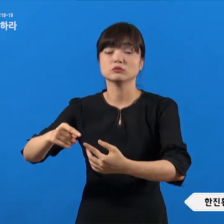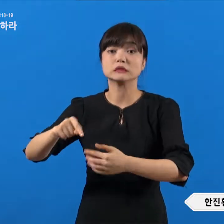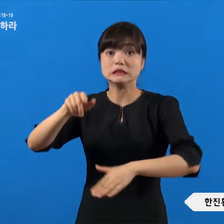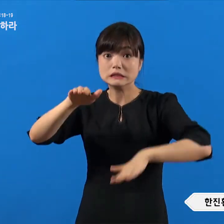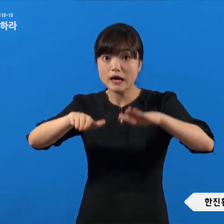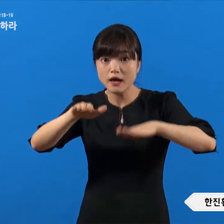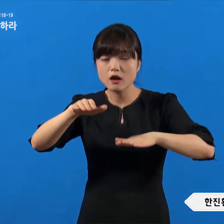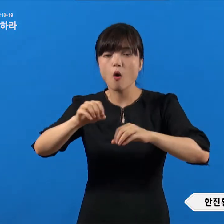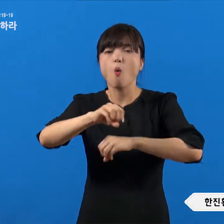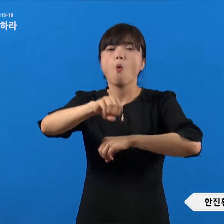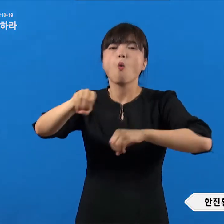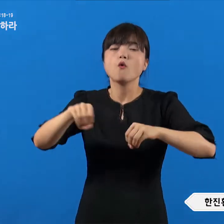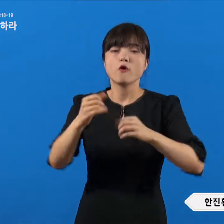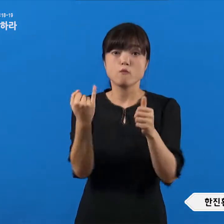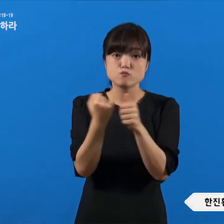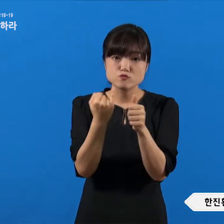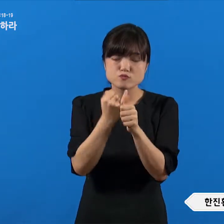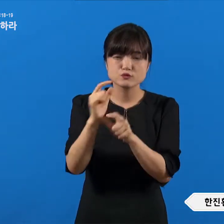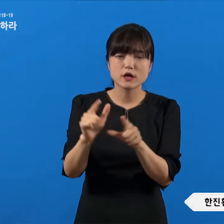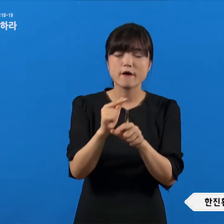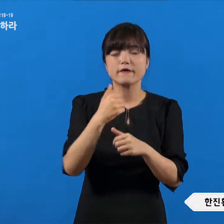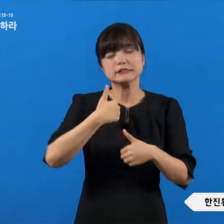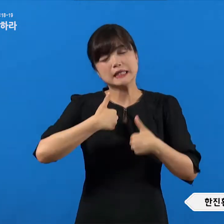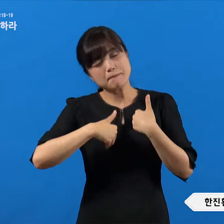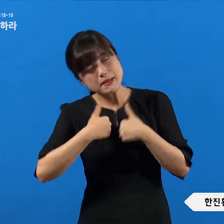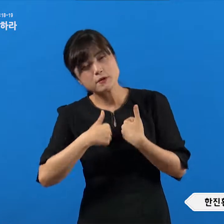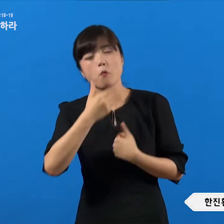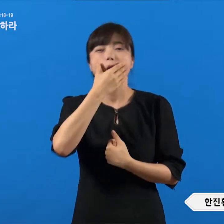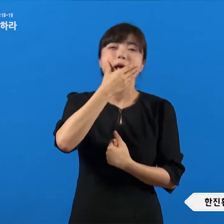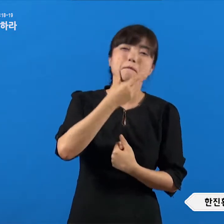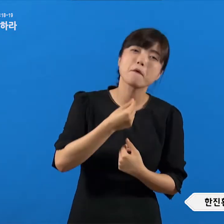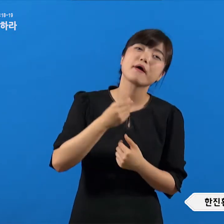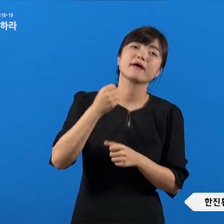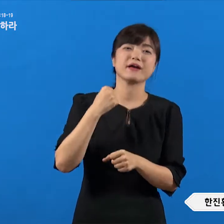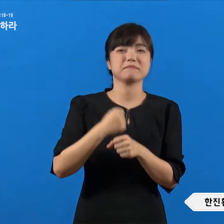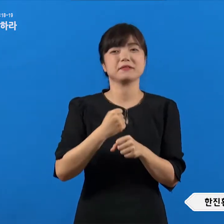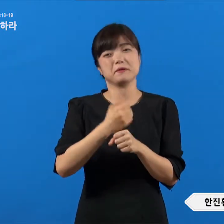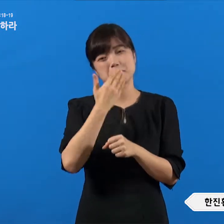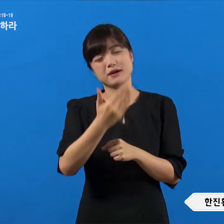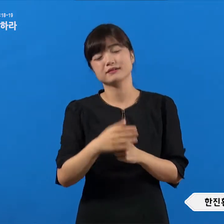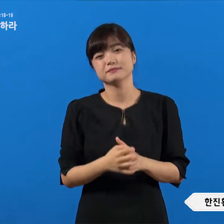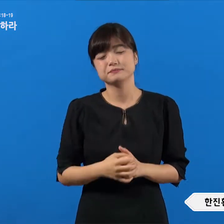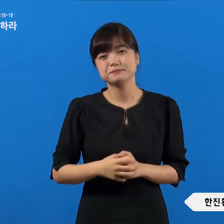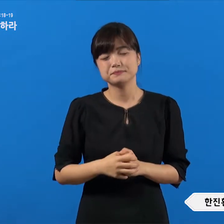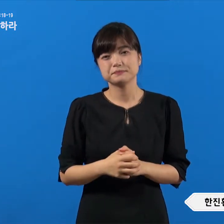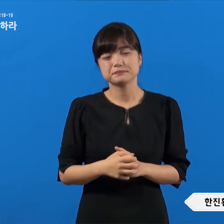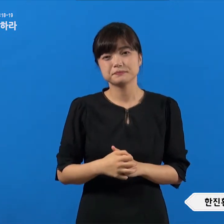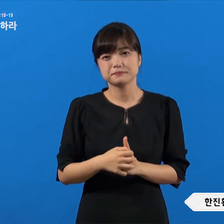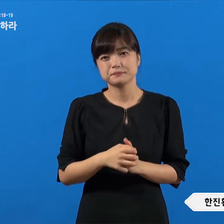차이가 부부 생활을 더 풍성하고 재미있고 행복하게 만들 수 있습니다.